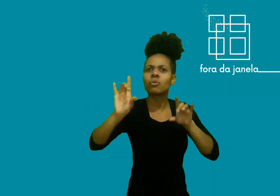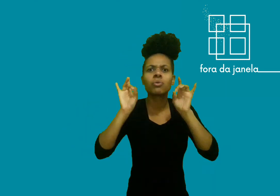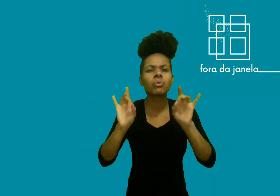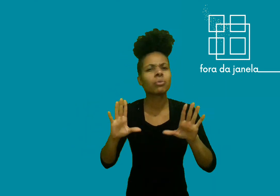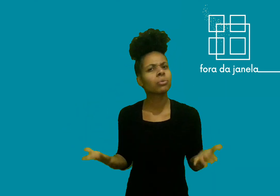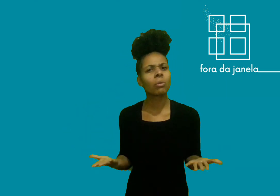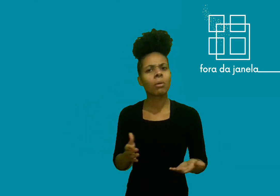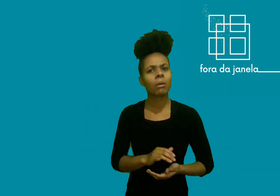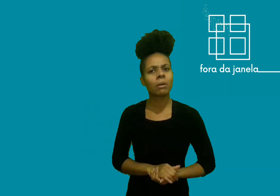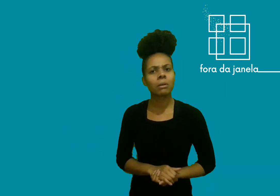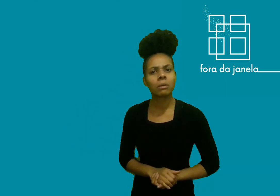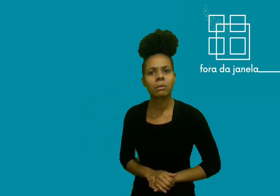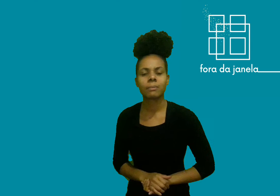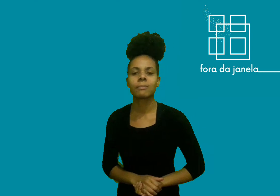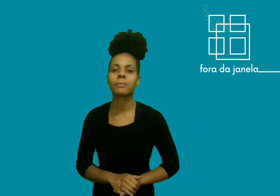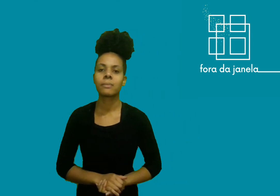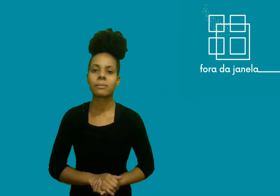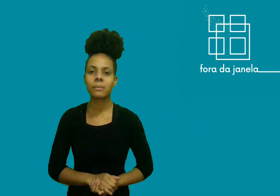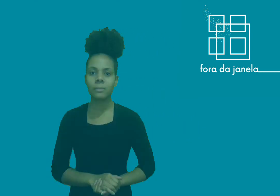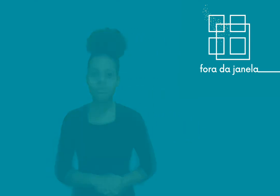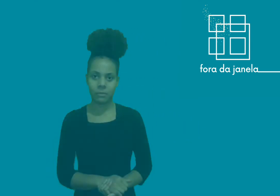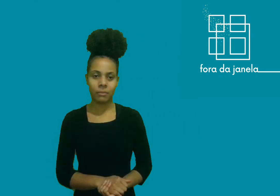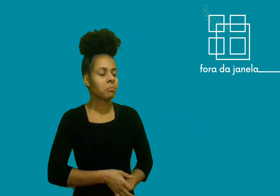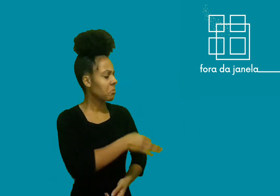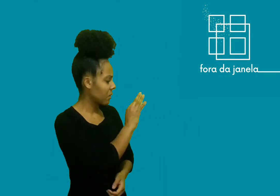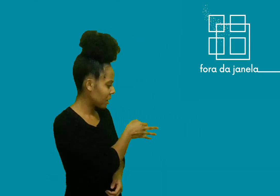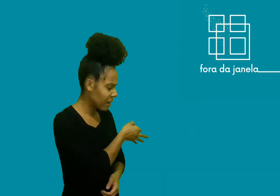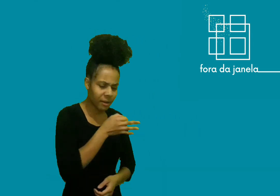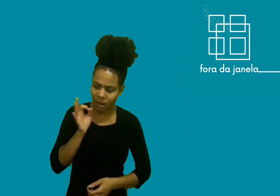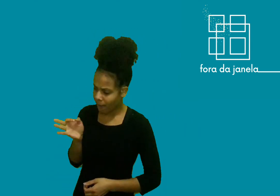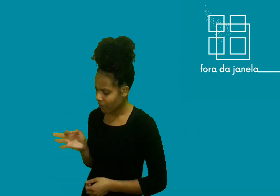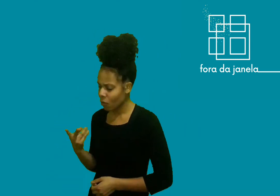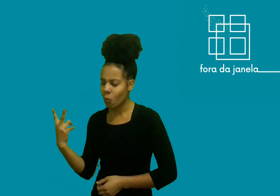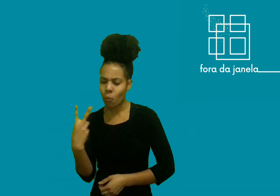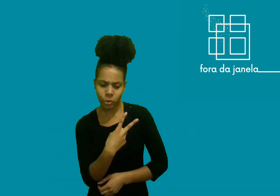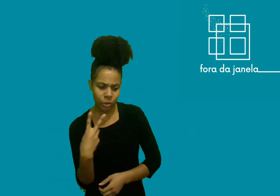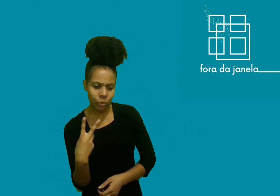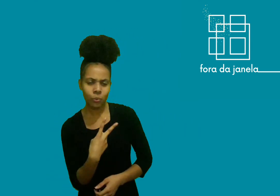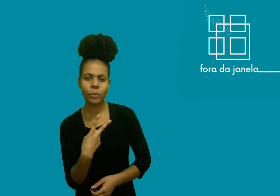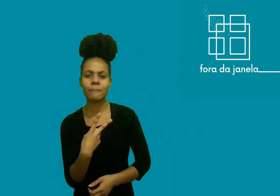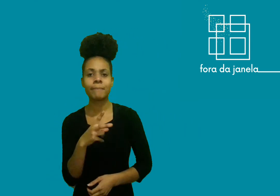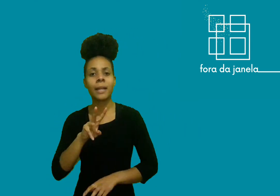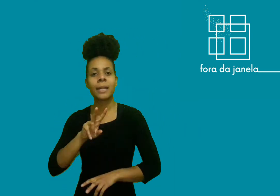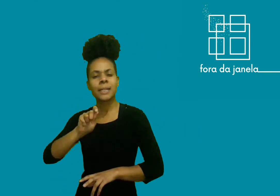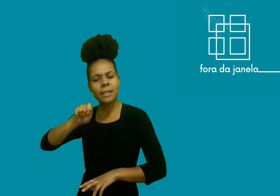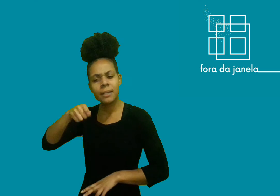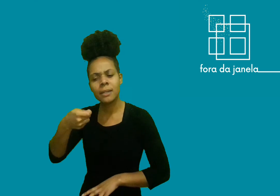essas pessoas, elas não têm uma falha ou um defeito, né? Assim como a Laiane expressou agora, esse é um